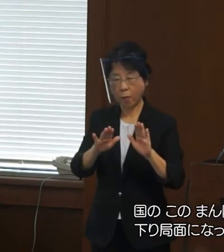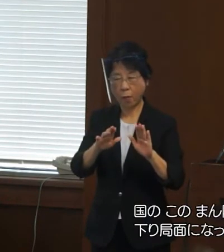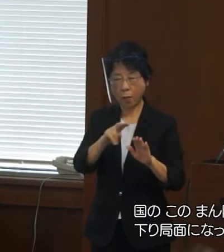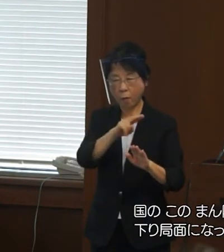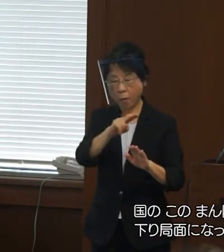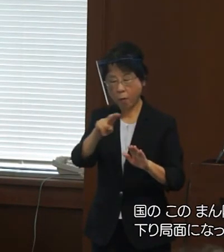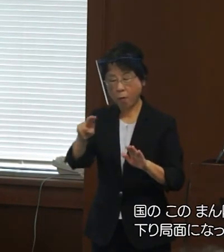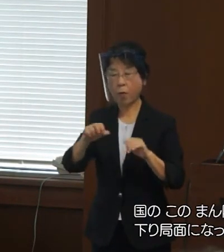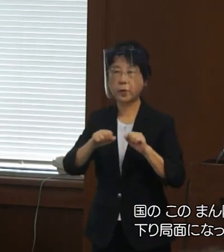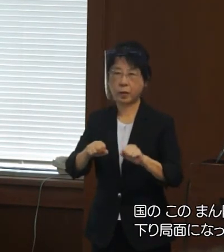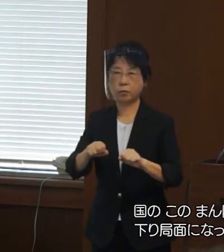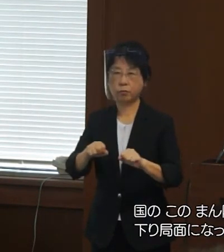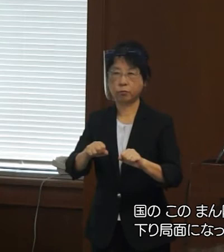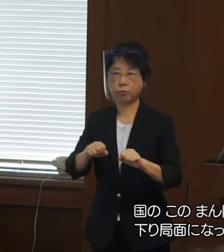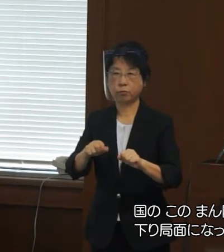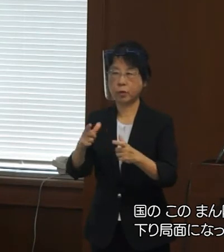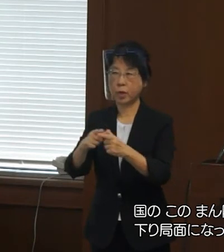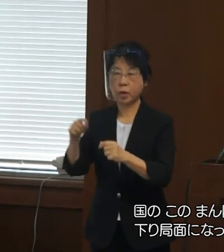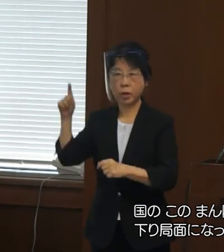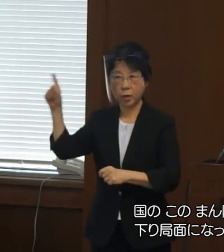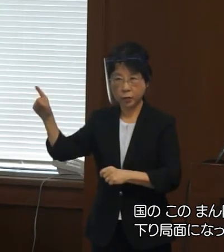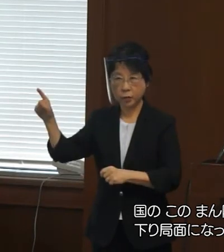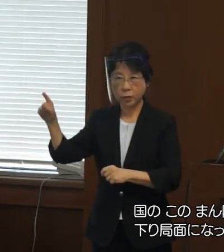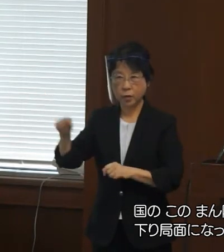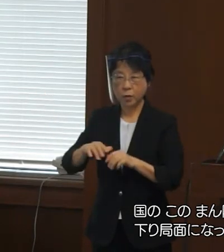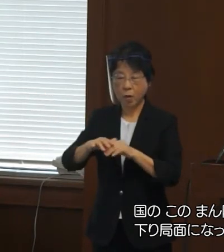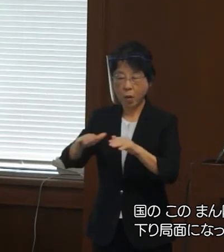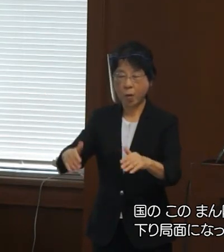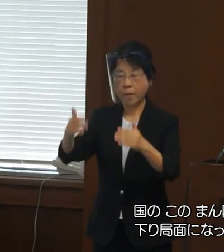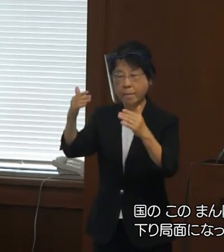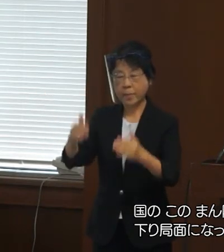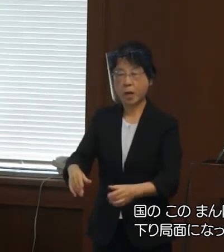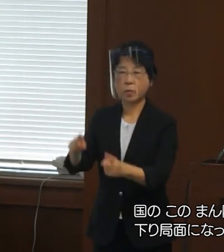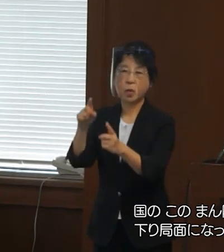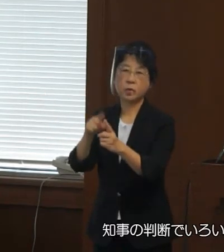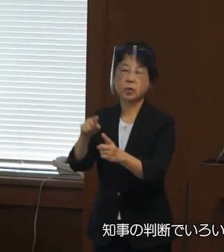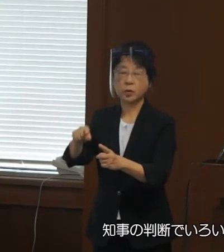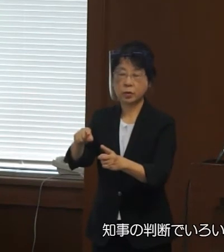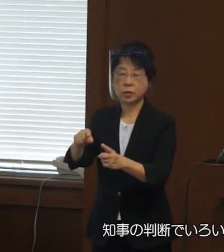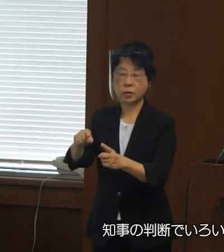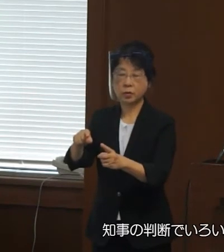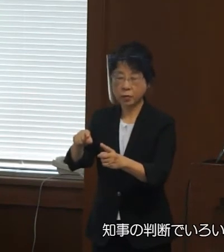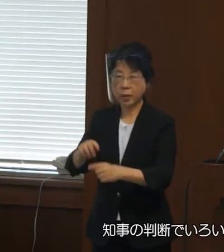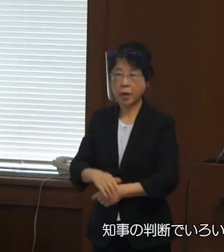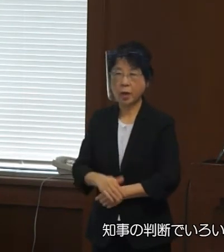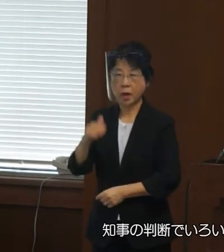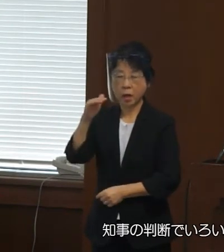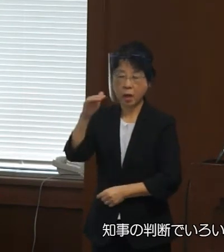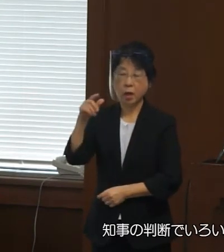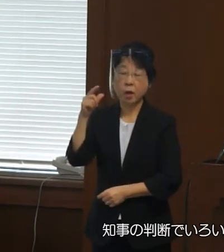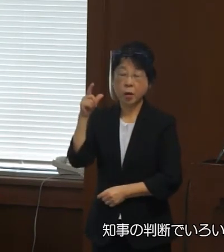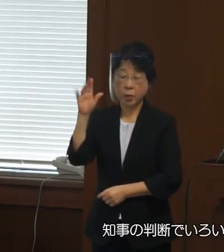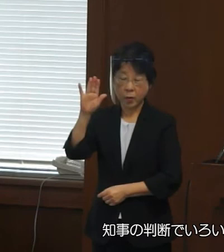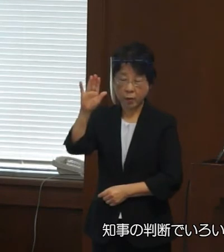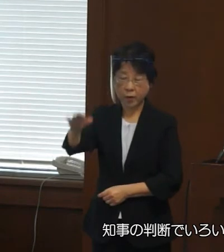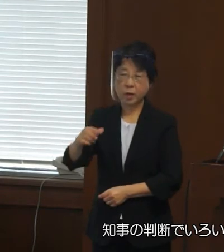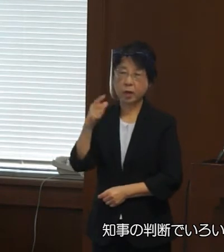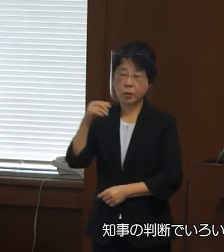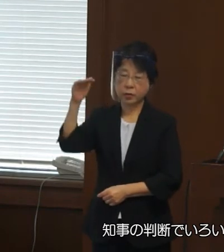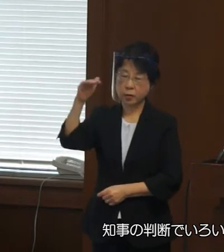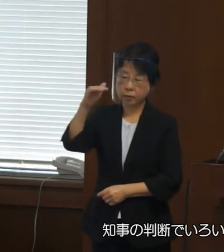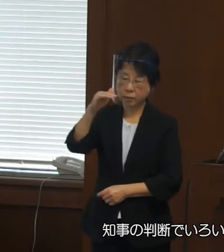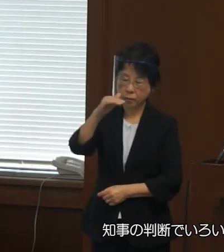国のこのマンボの措置っていうのは下り局面になったら、知事の判断で、いろいろこ